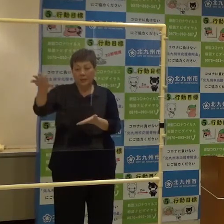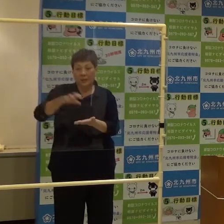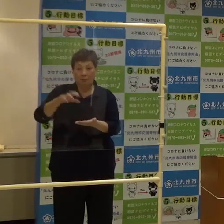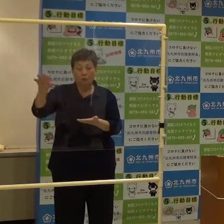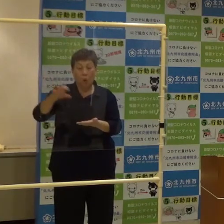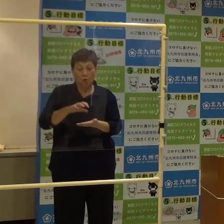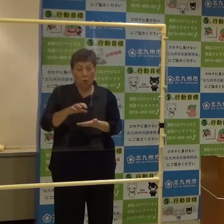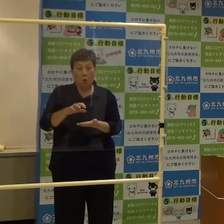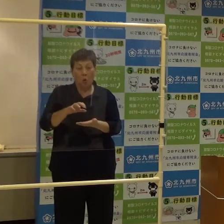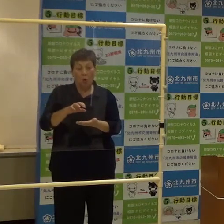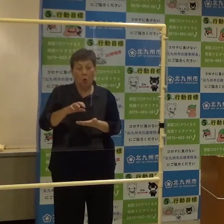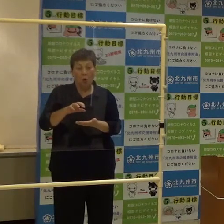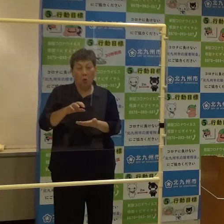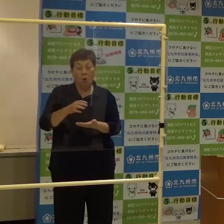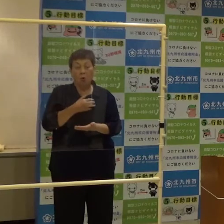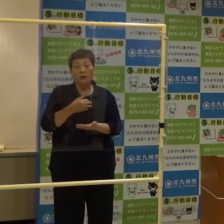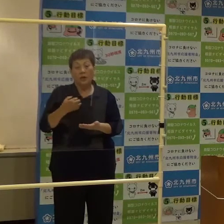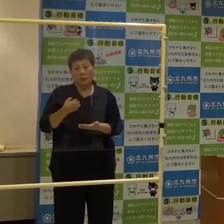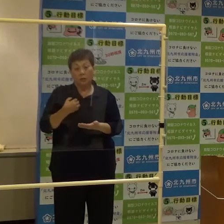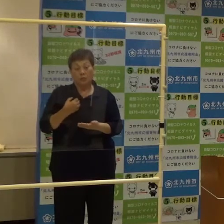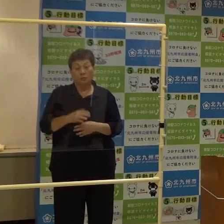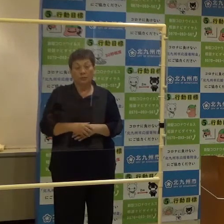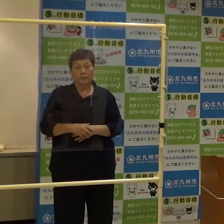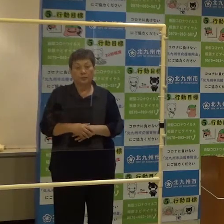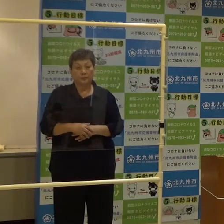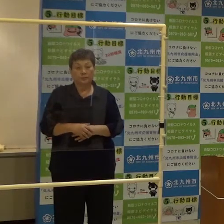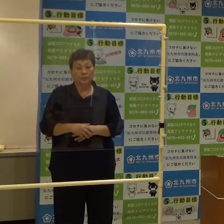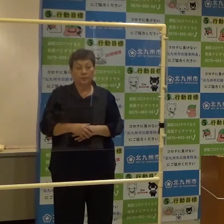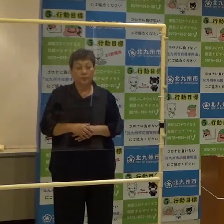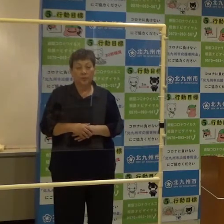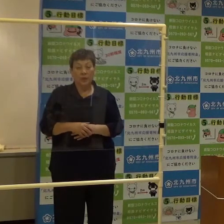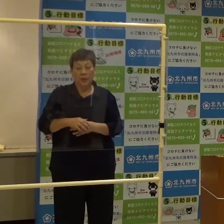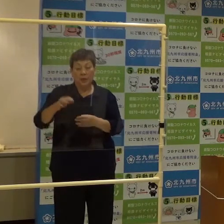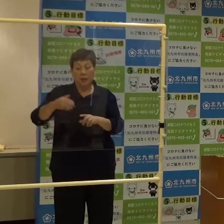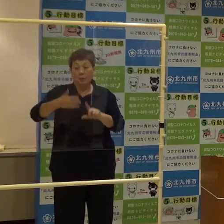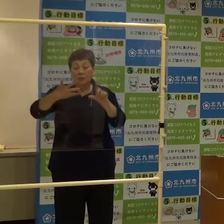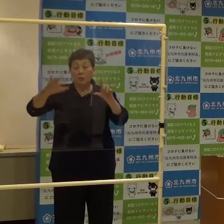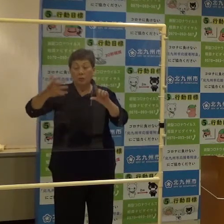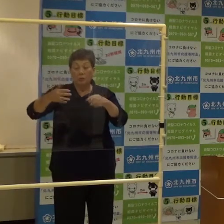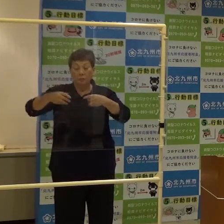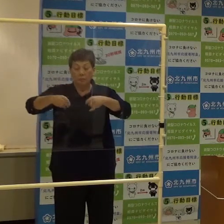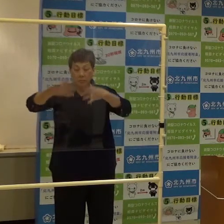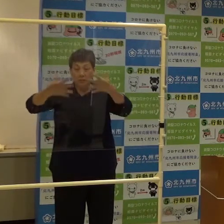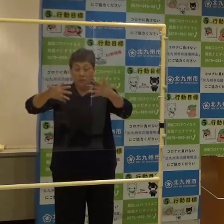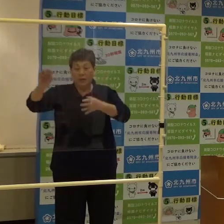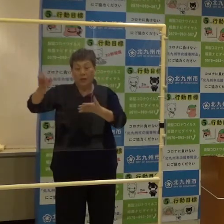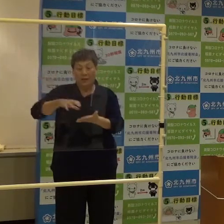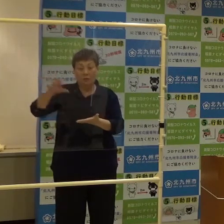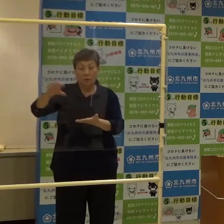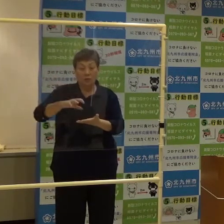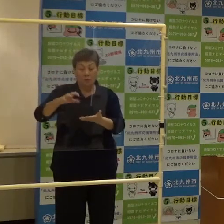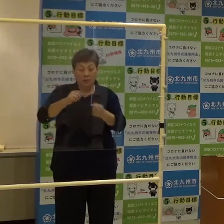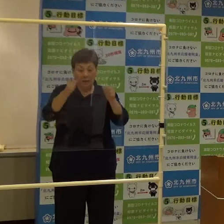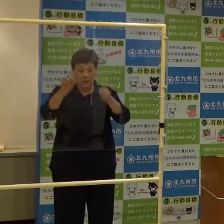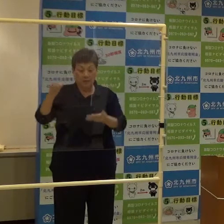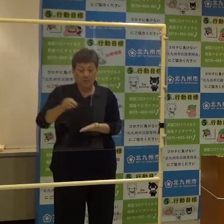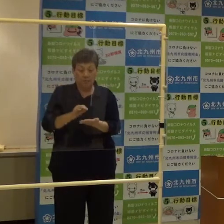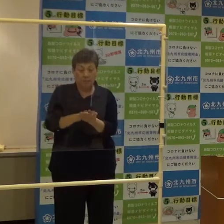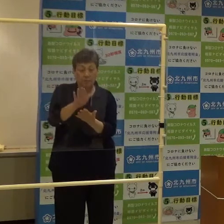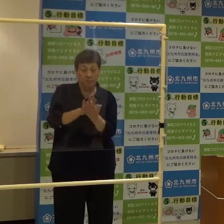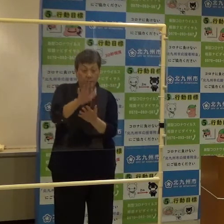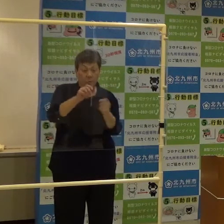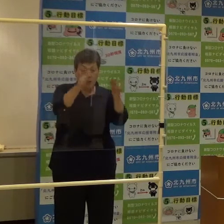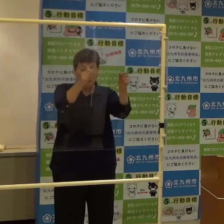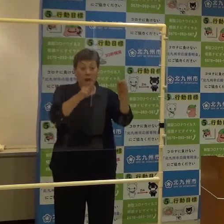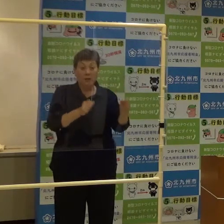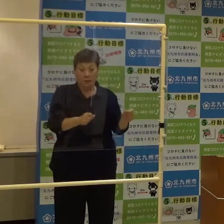することができるものであります。ダウンロードした掲示用のカードを店舗に貼り